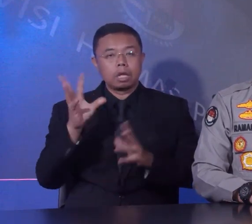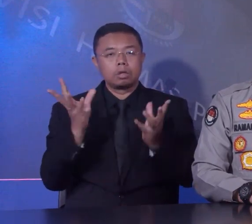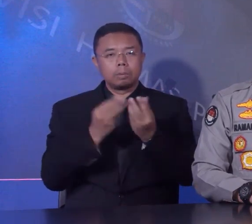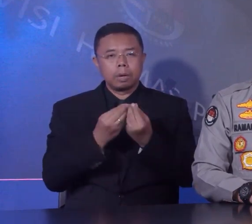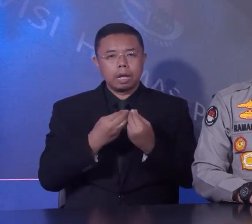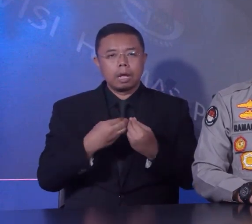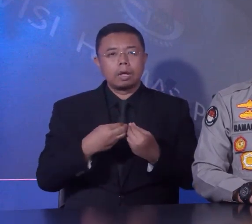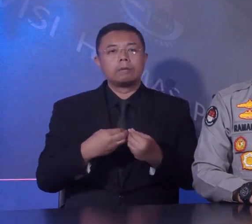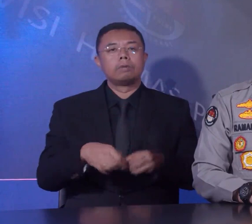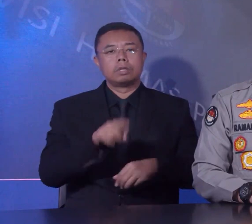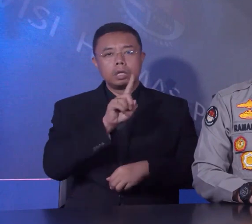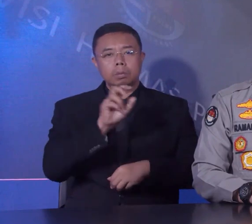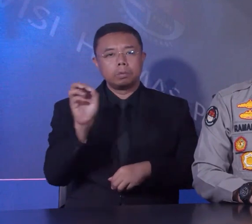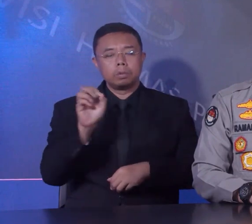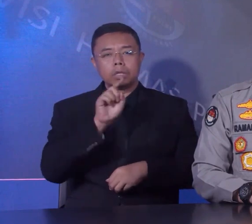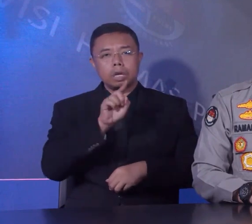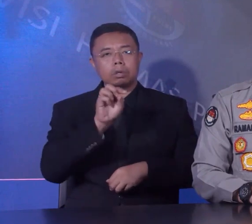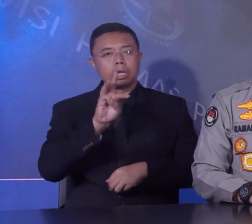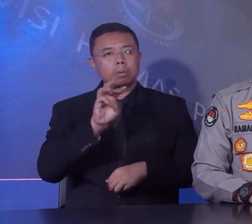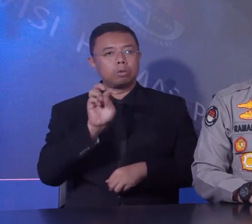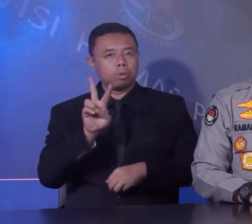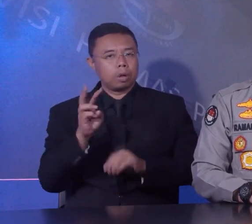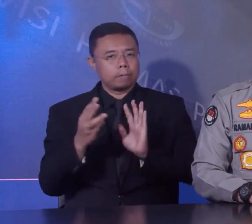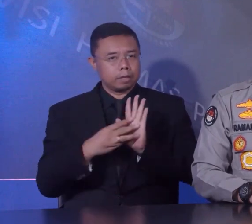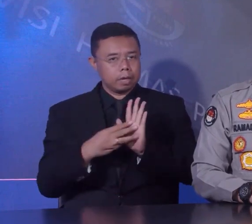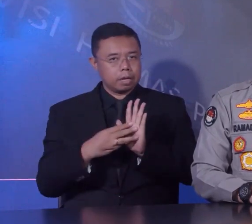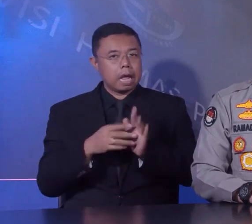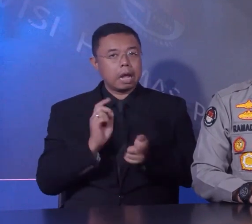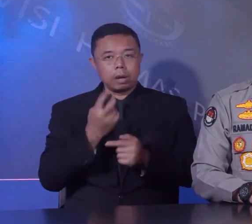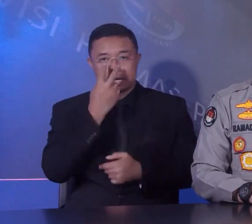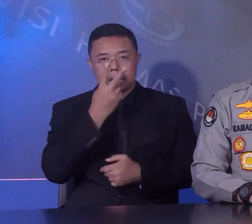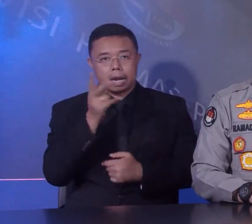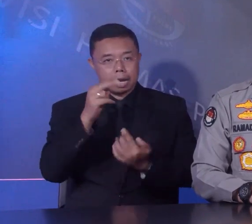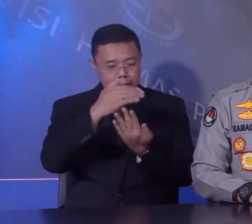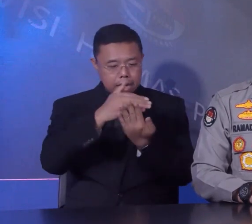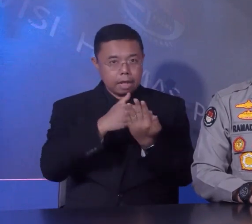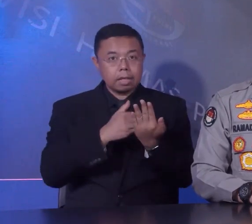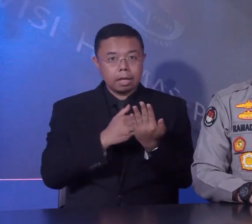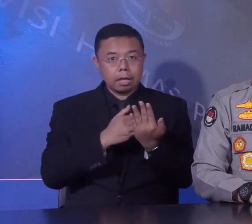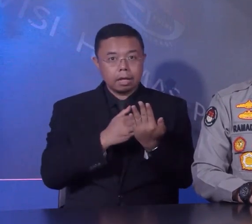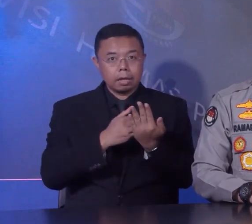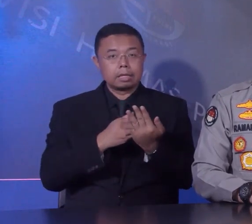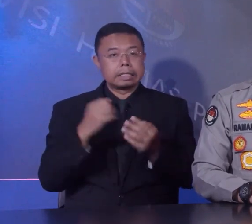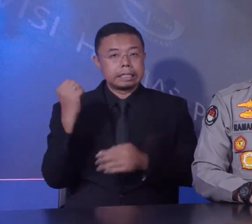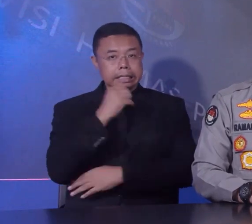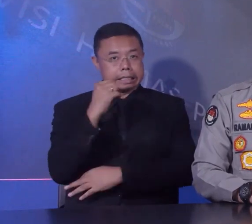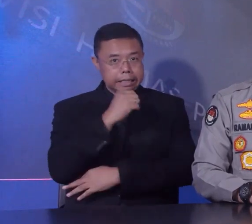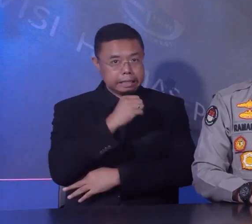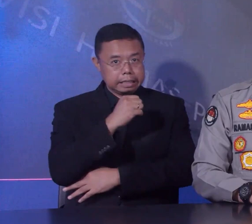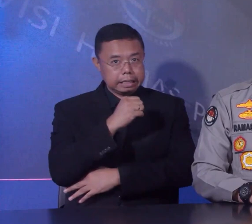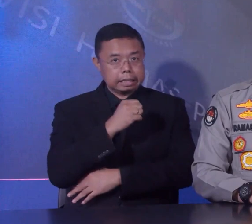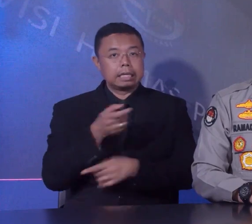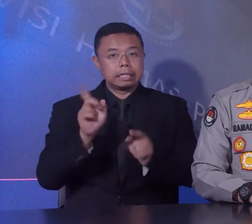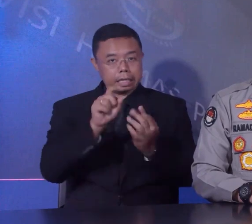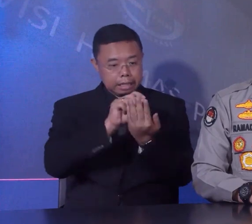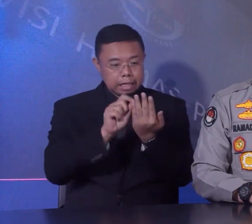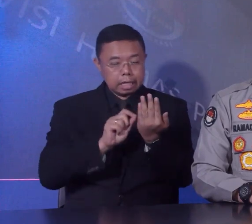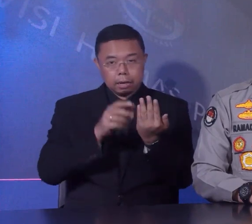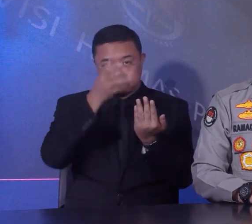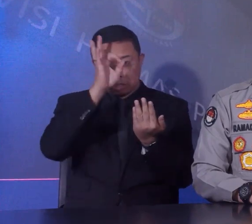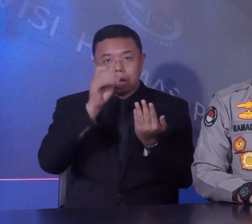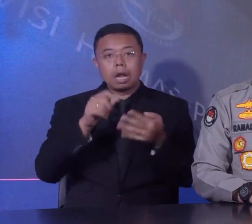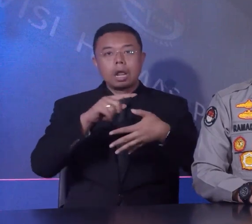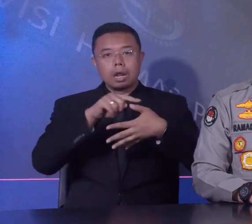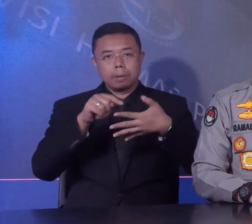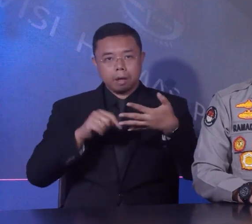sebanyak 1.132 kejadian apabila dilihat dari data tren jenis kejahatan yang menjadi Catatan Kepolisian